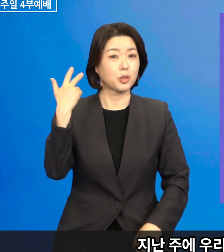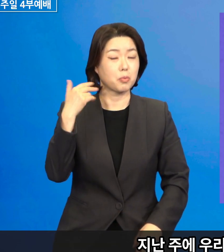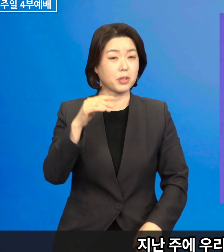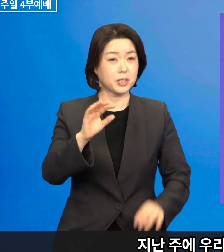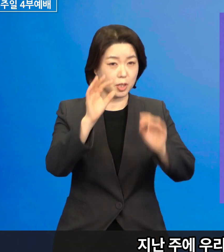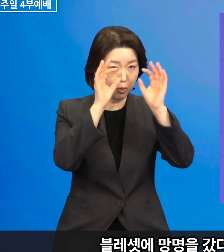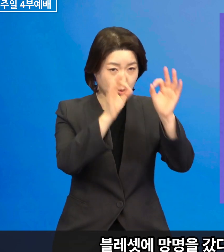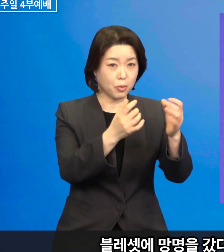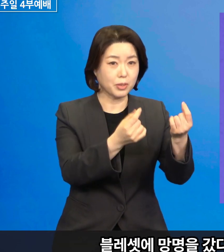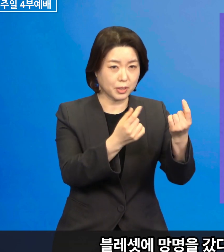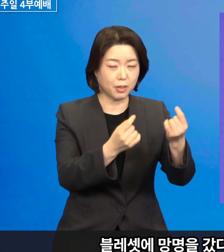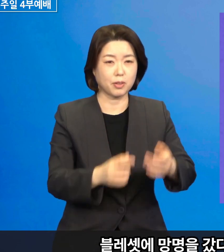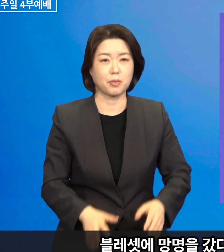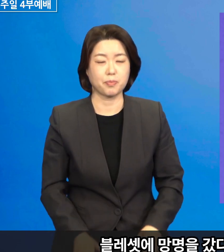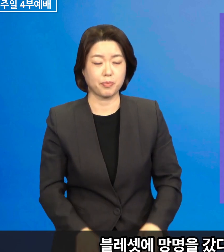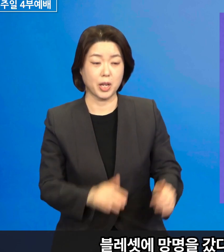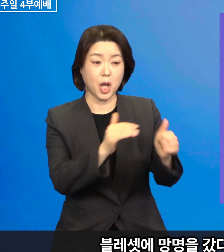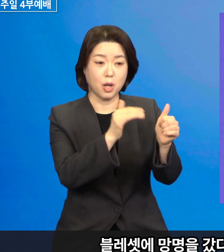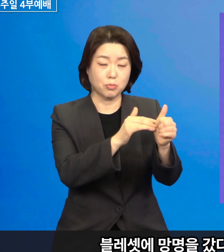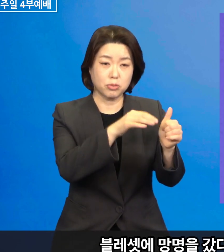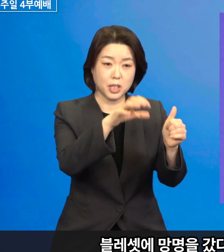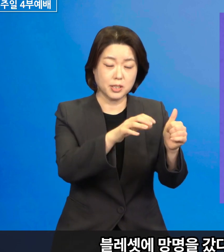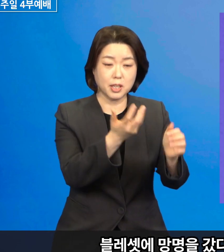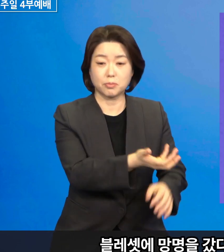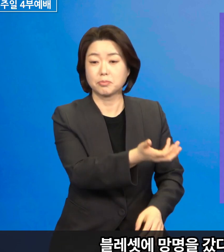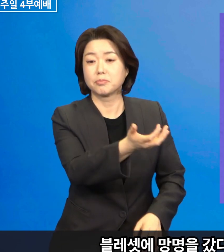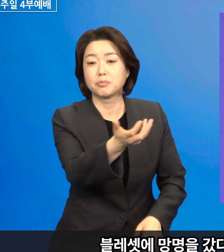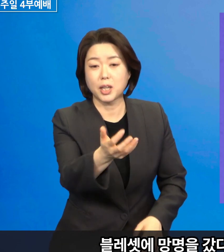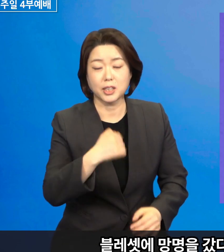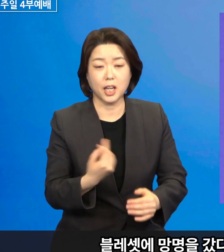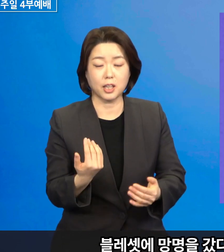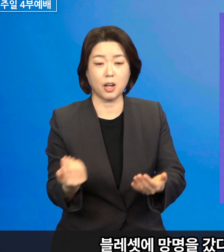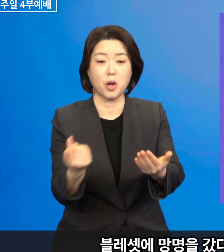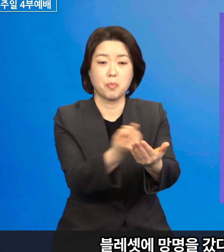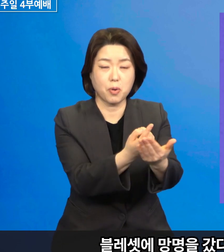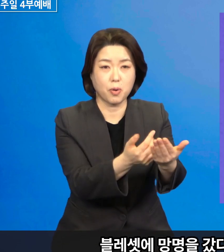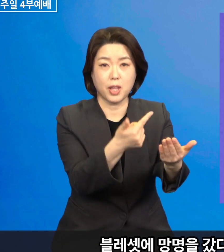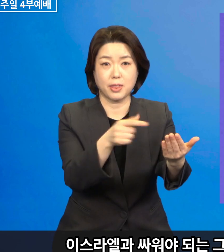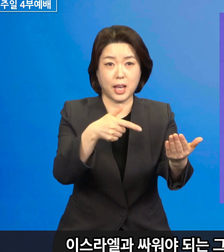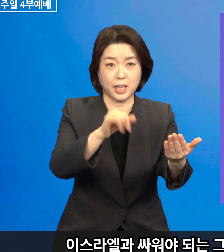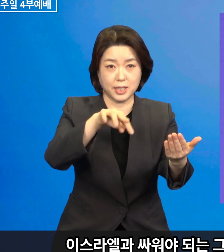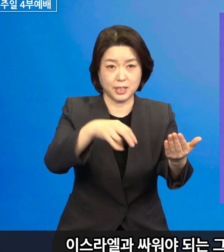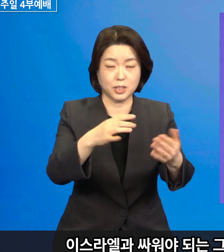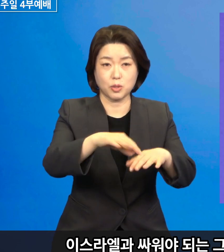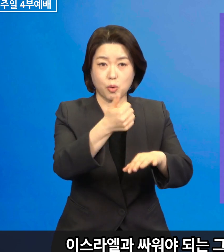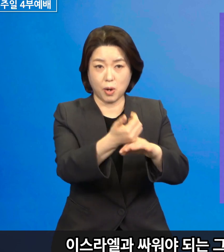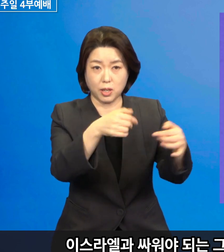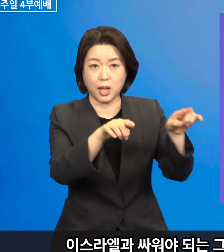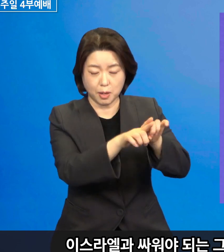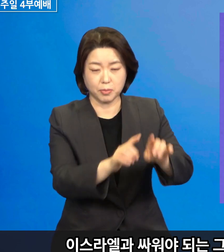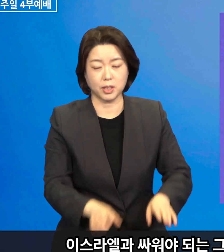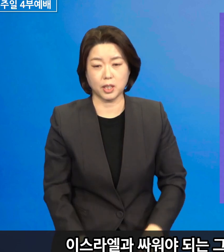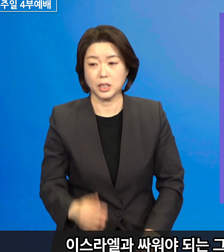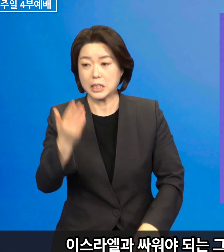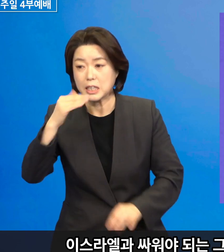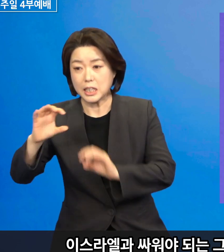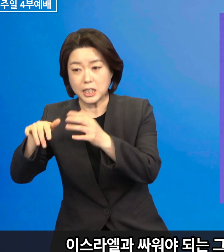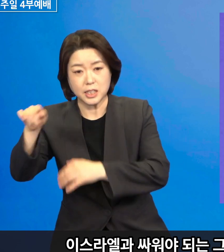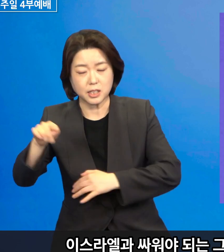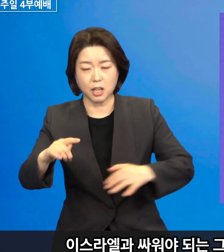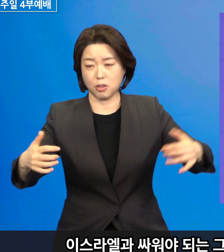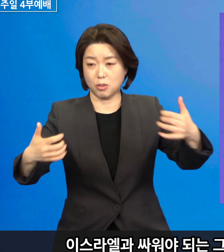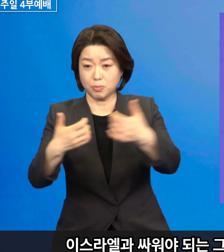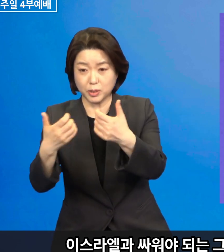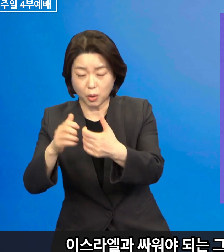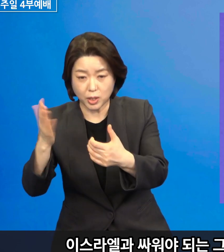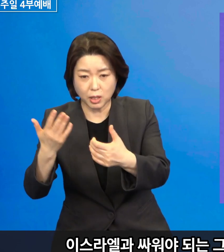것처럼 블레셋의 망명을 갖다가 이제 아기스 왕과 함께 이스라엘과 싸워야 되는 그런